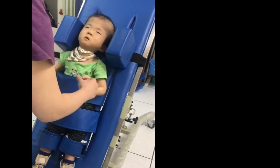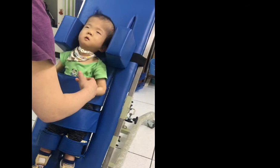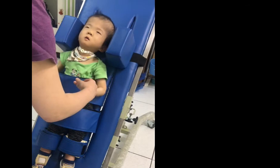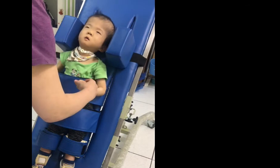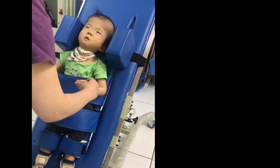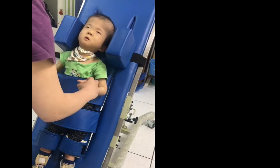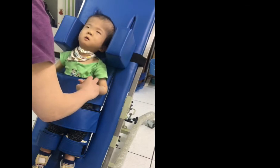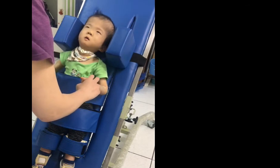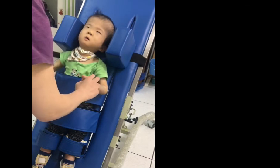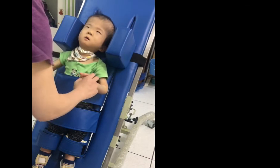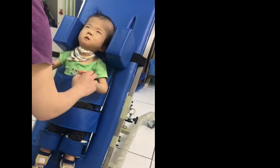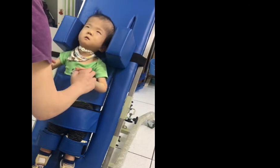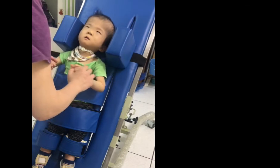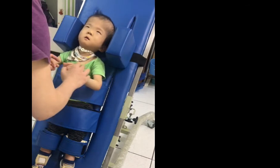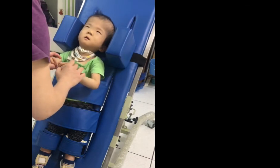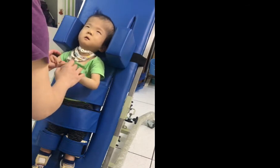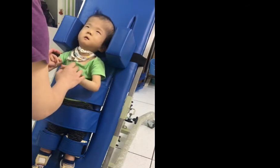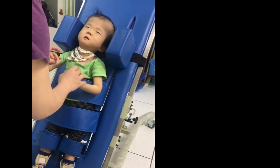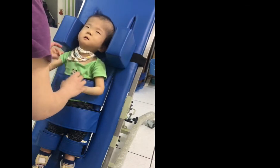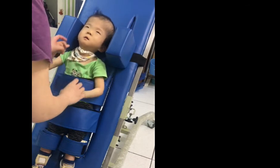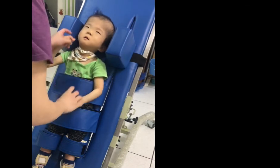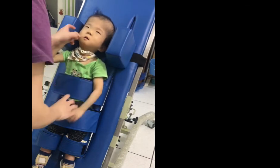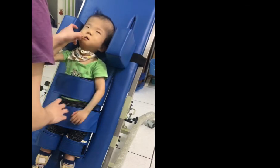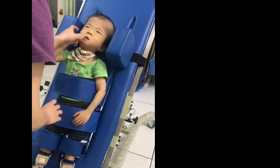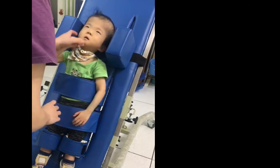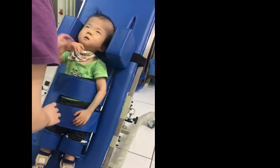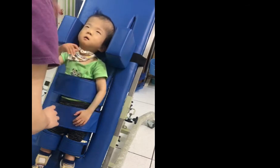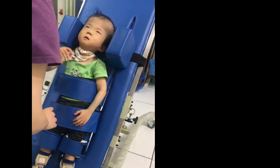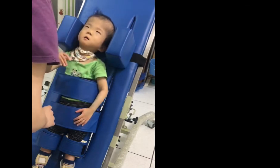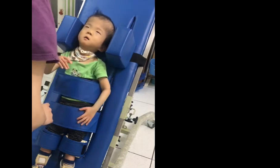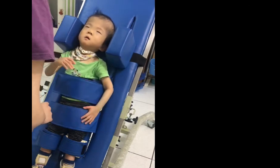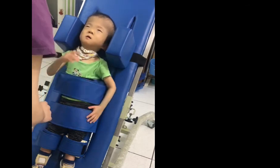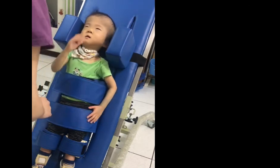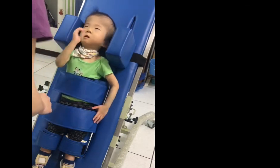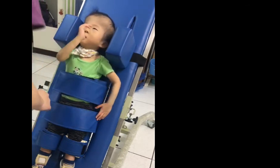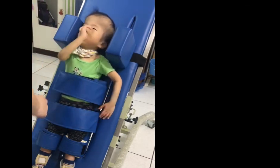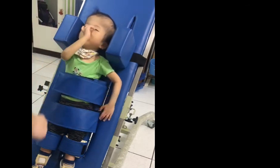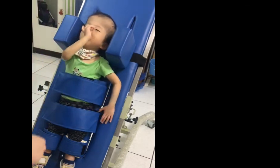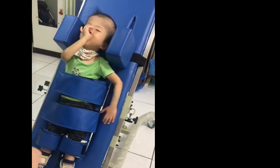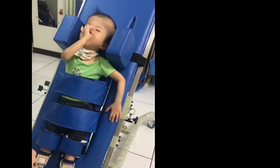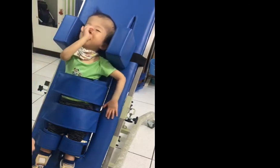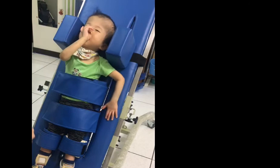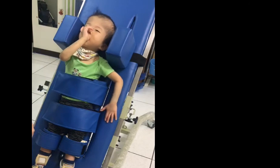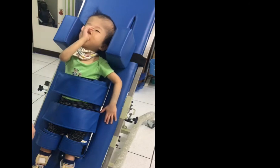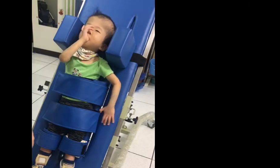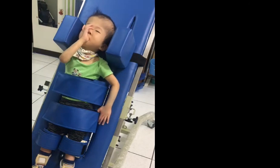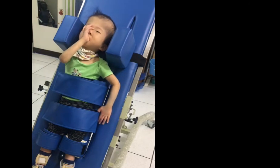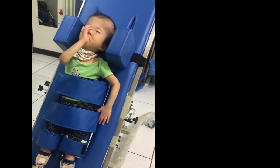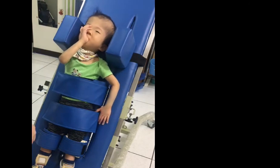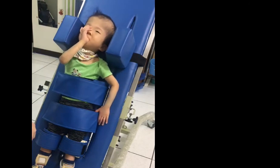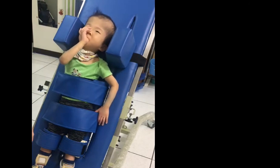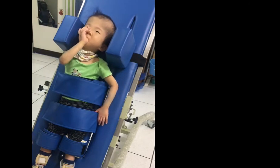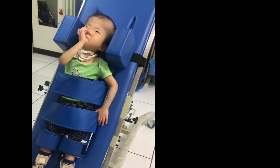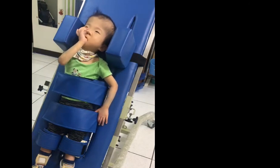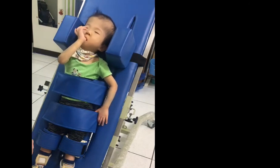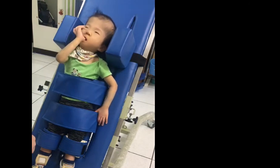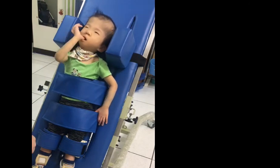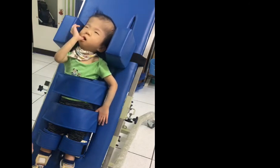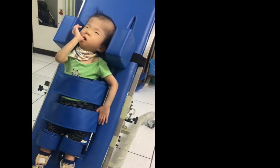做什么？什么？这是什么？这个是什么？吃吃蛋糕。你要吃